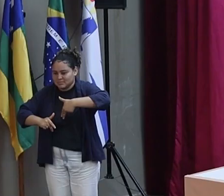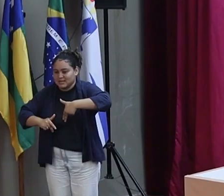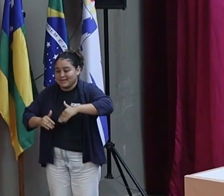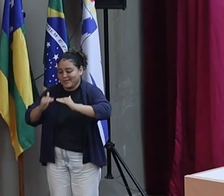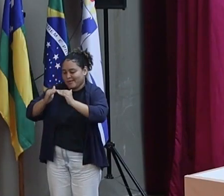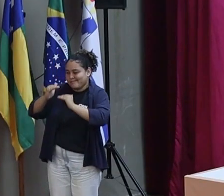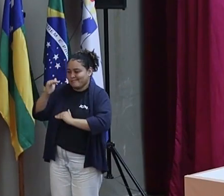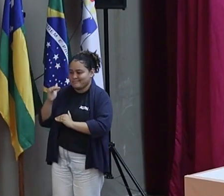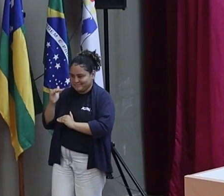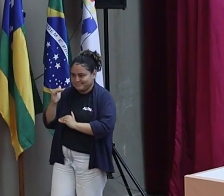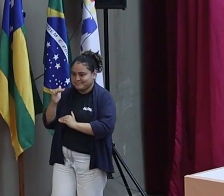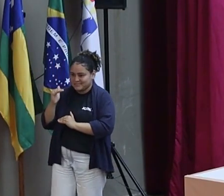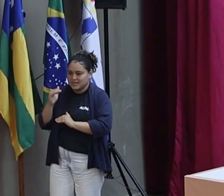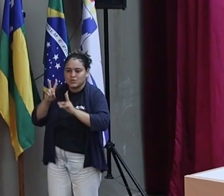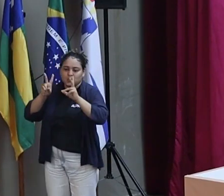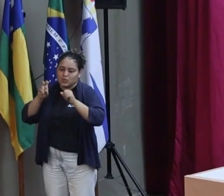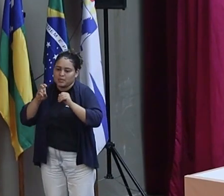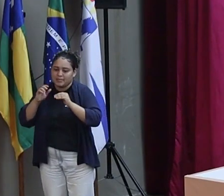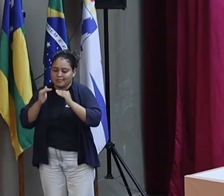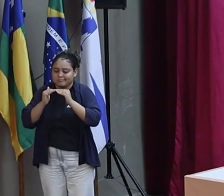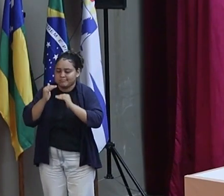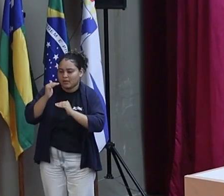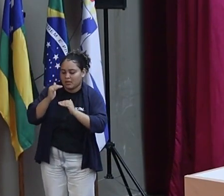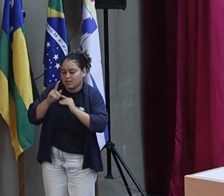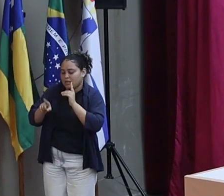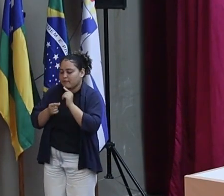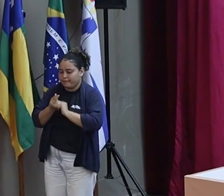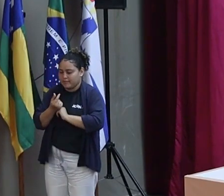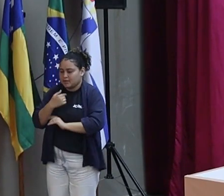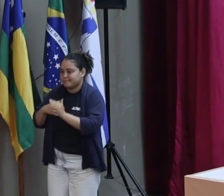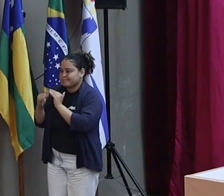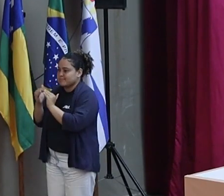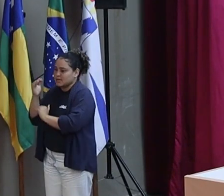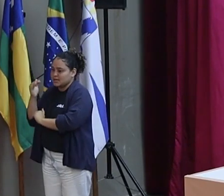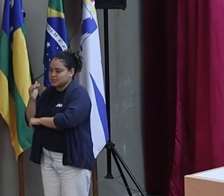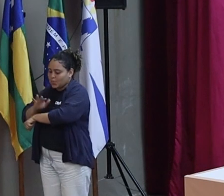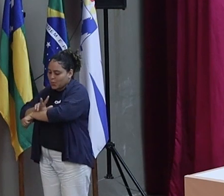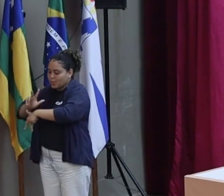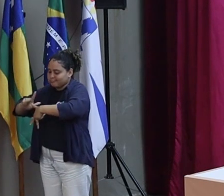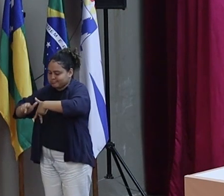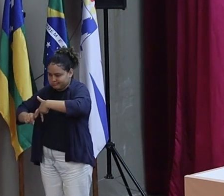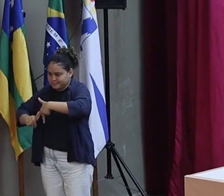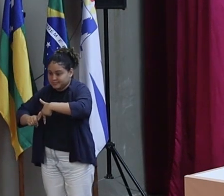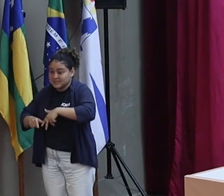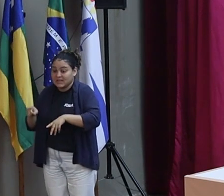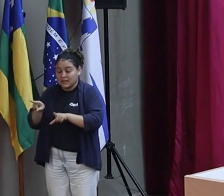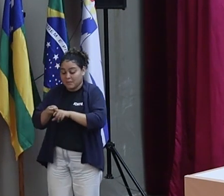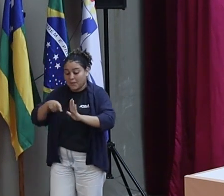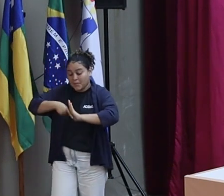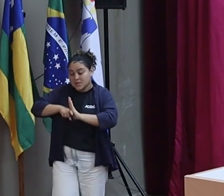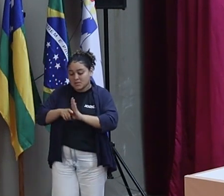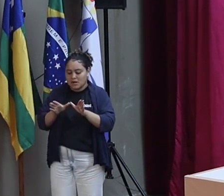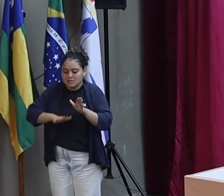uma questão de classe para a raça. Eu lembro de uma pesquisa que foi realizada também na área de Letras e Linguística, na